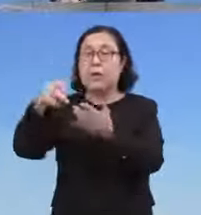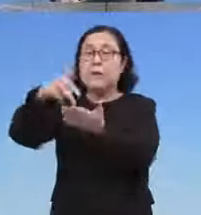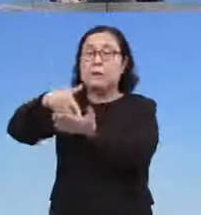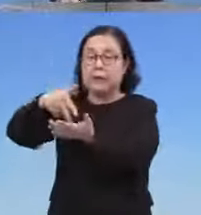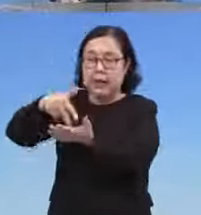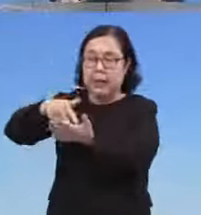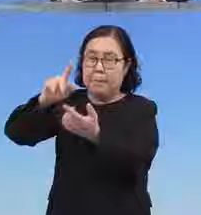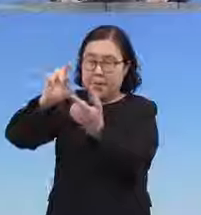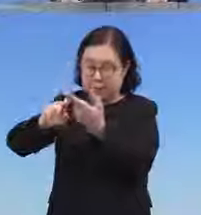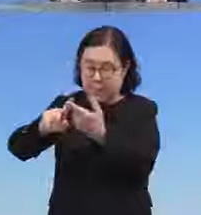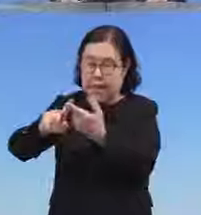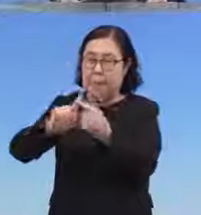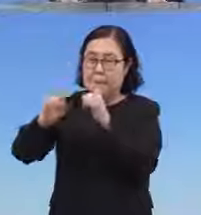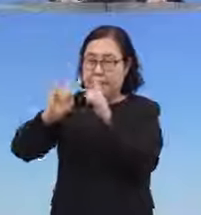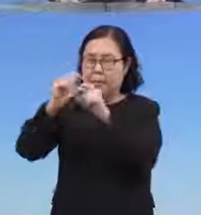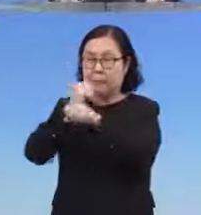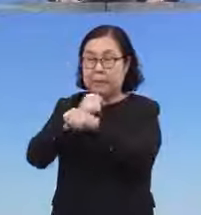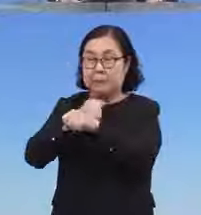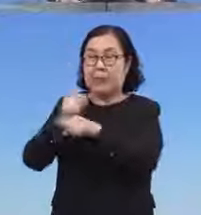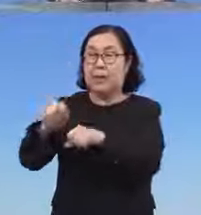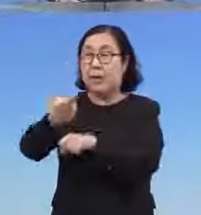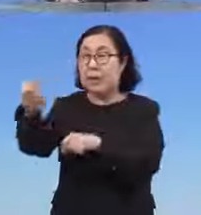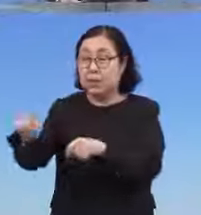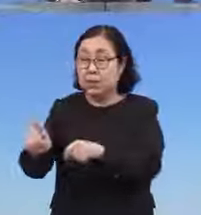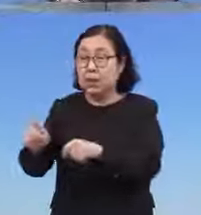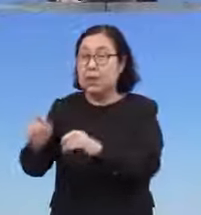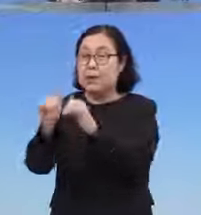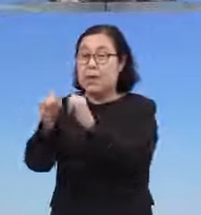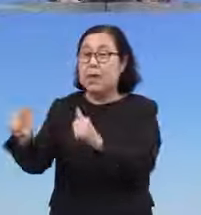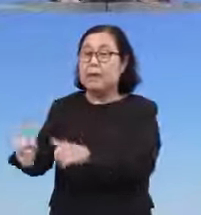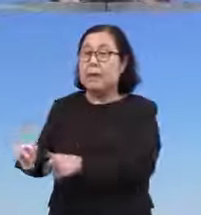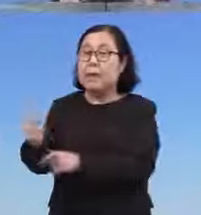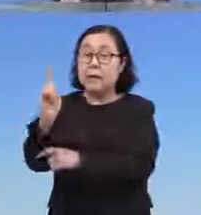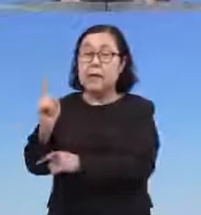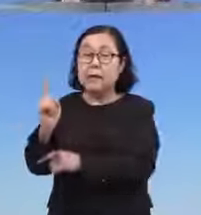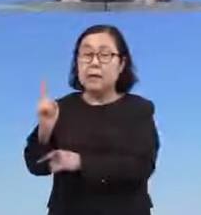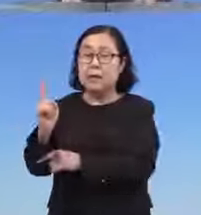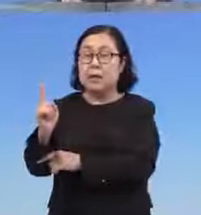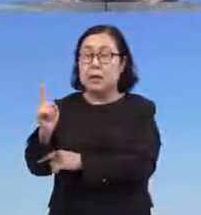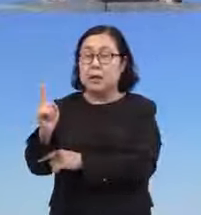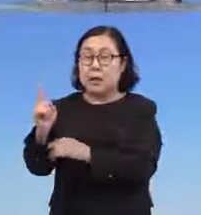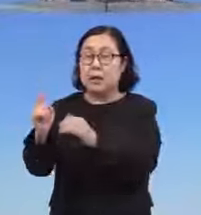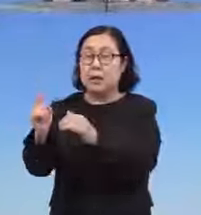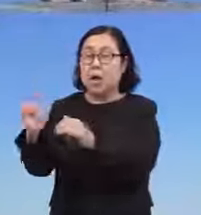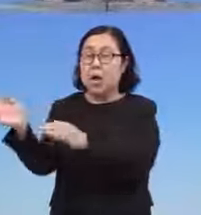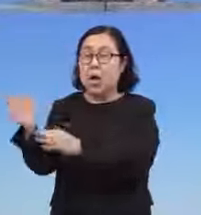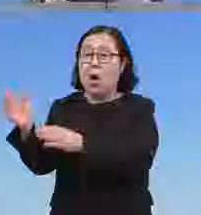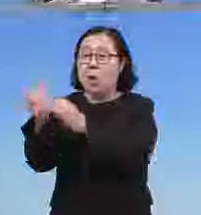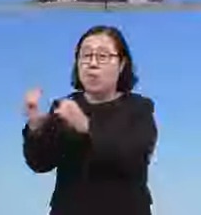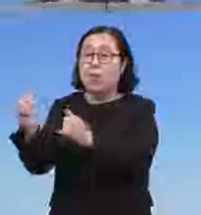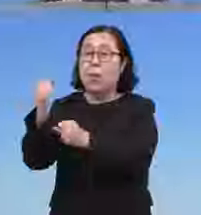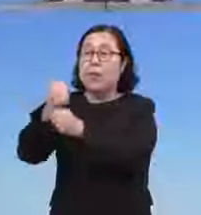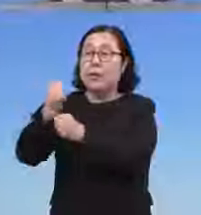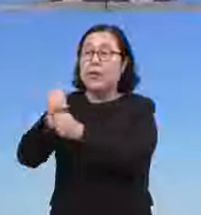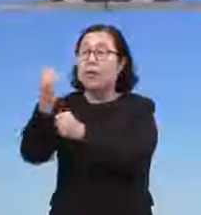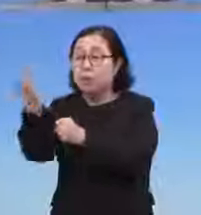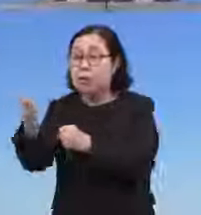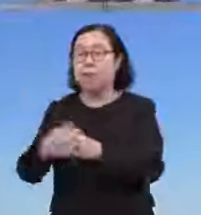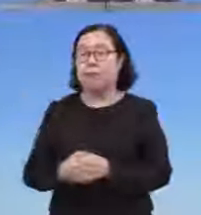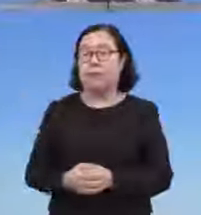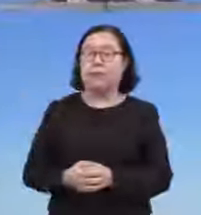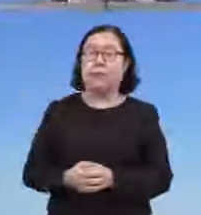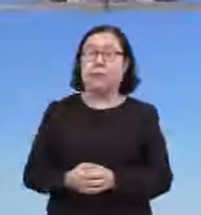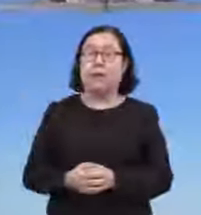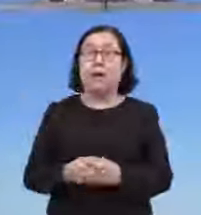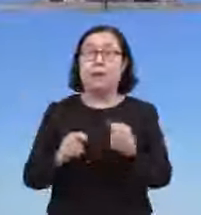사람을 낚는 어부가 되게 하리라. 뭐가 강조가 되는 겁니까? 오늘 우리가 교회 와서 예배 드리고